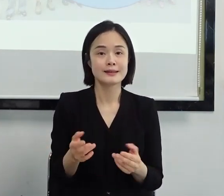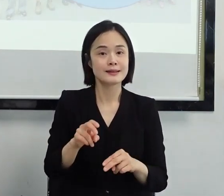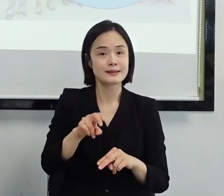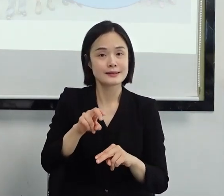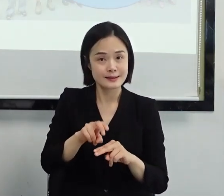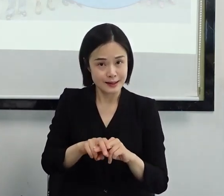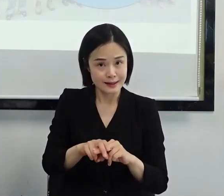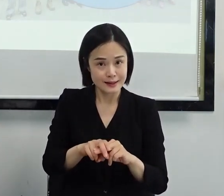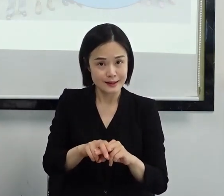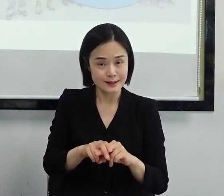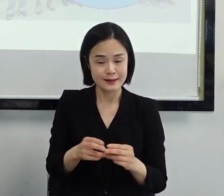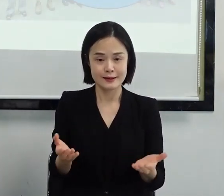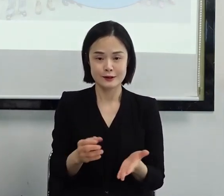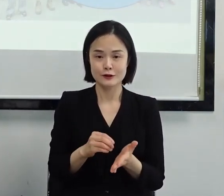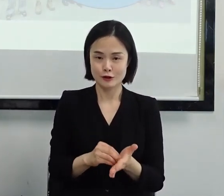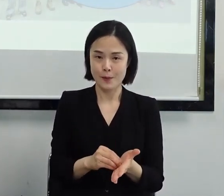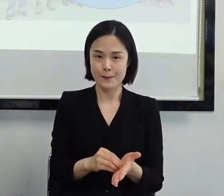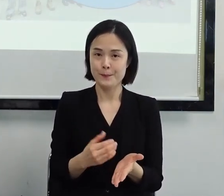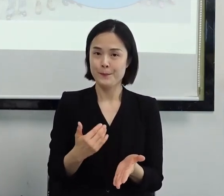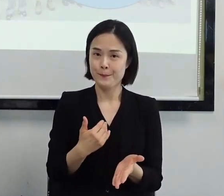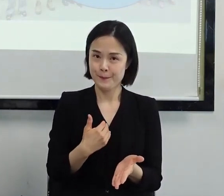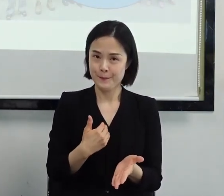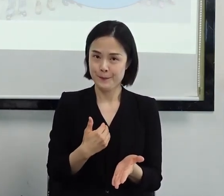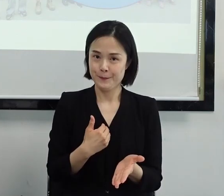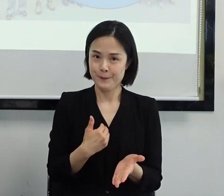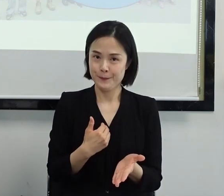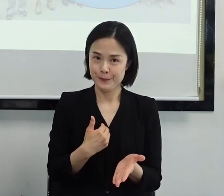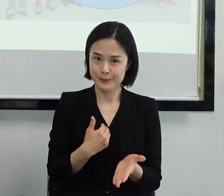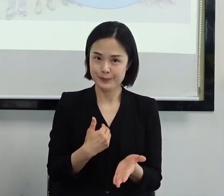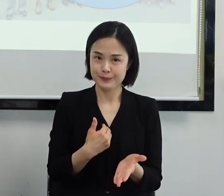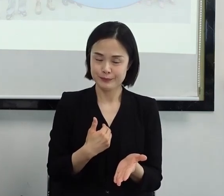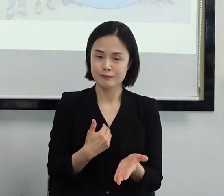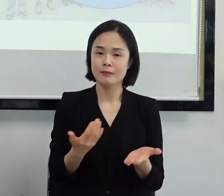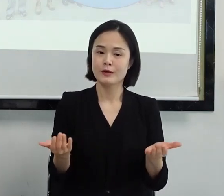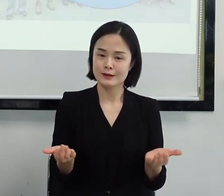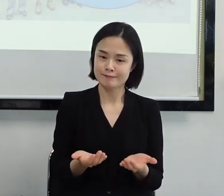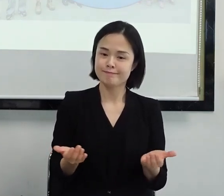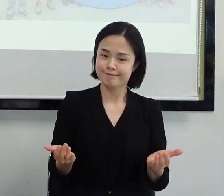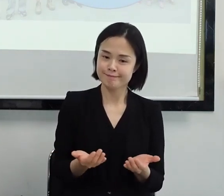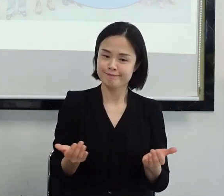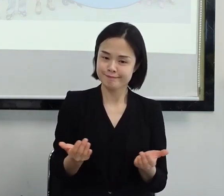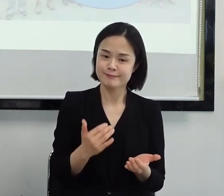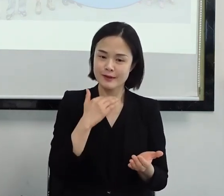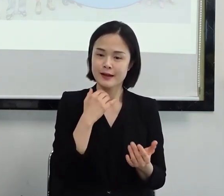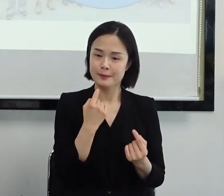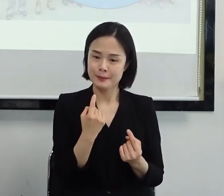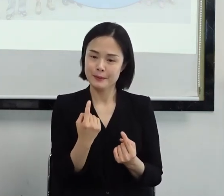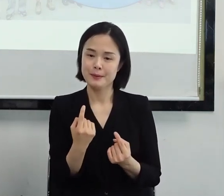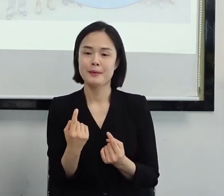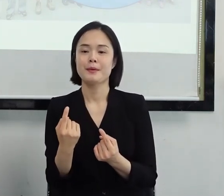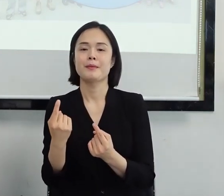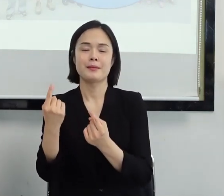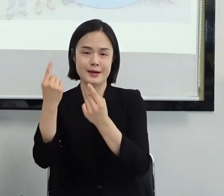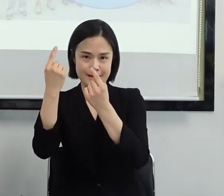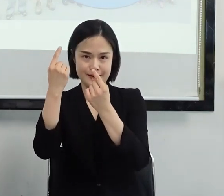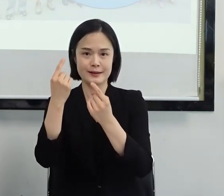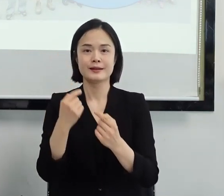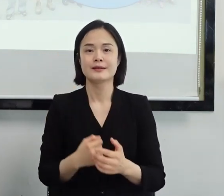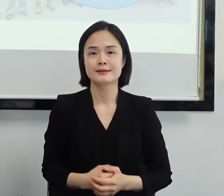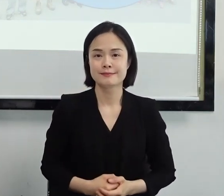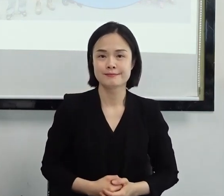일자리를 가지고 사람들이 늙어가고 있다 이렇게 이제 볼 수가 있을 것 같습니다. 이 얘기는